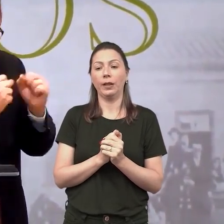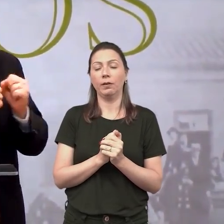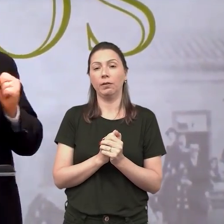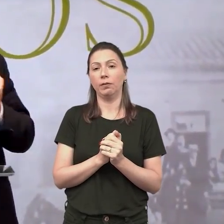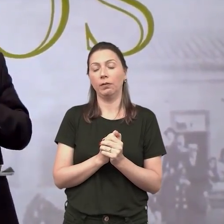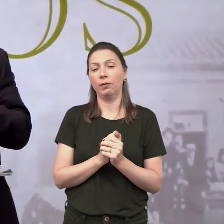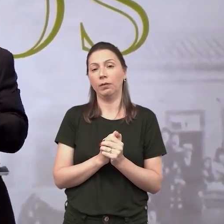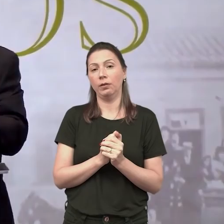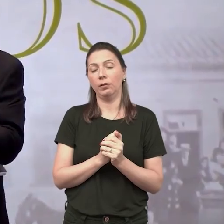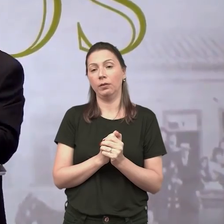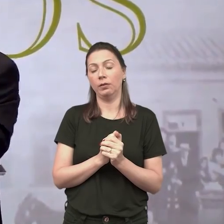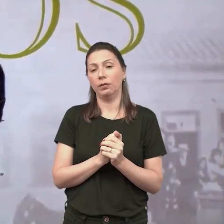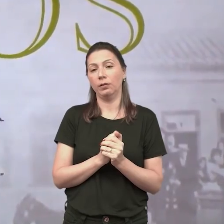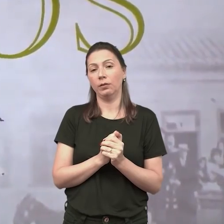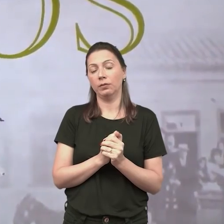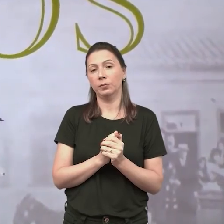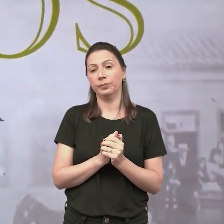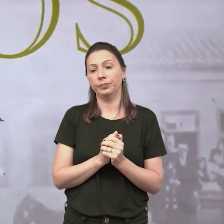Depositar.